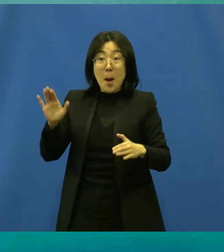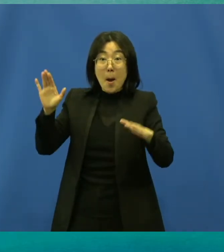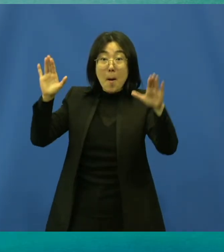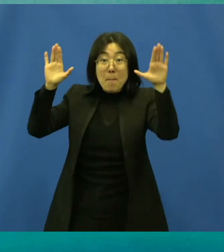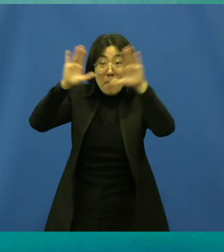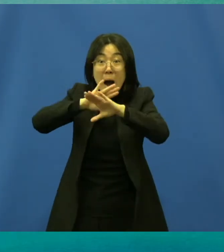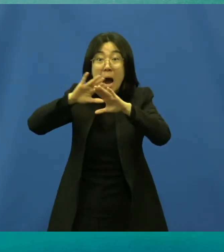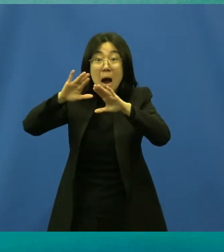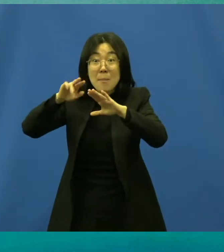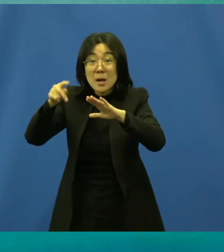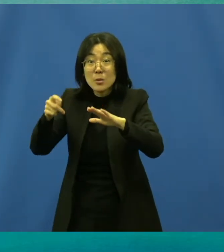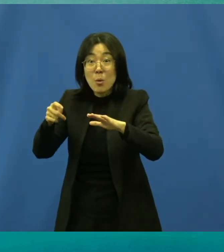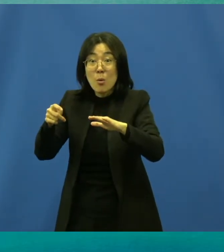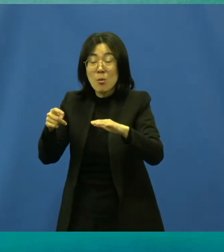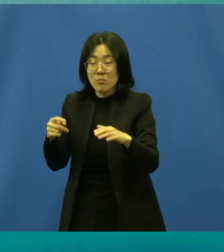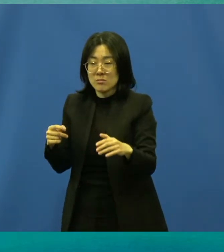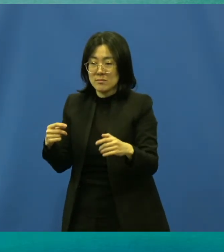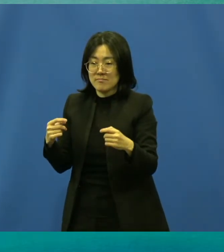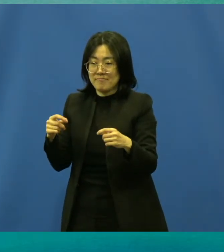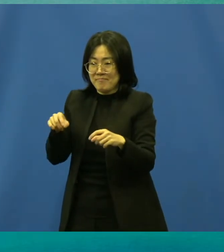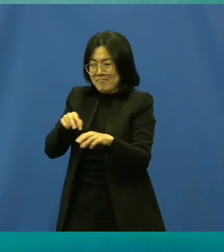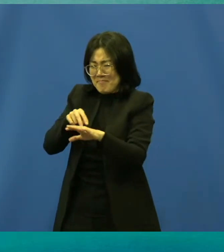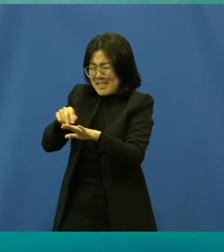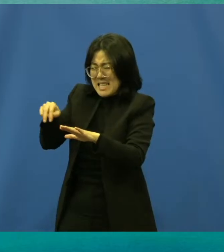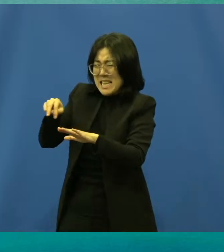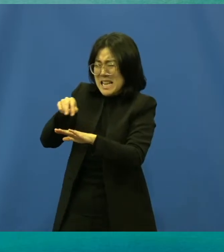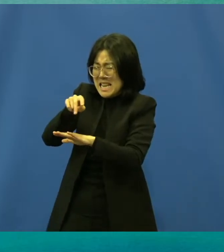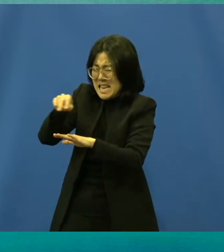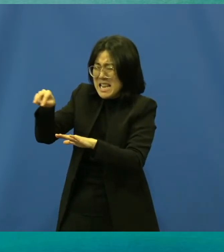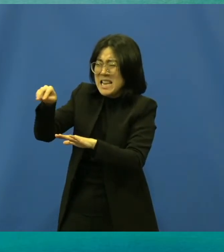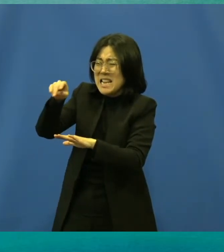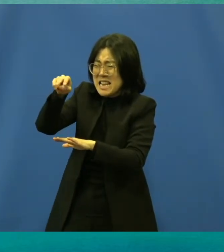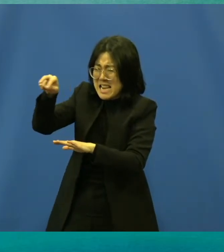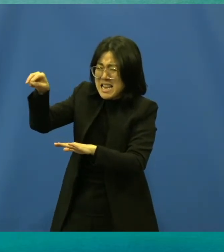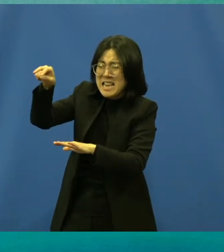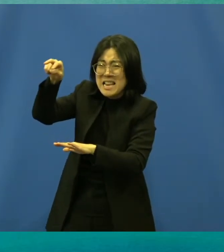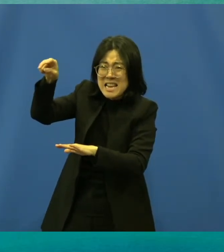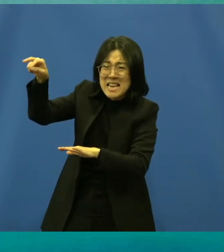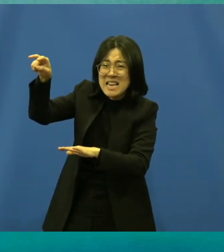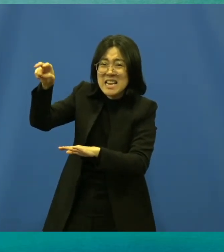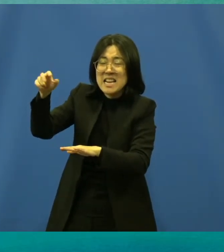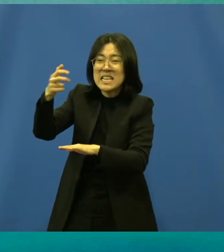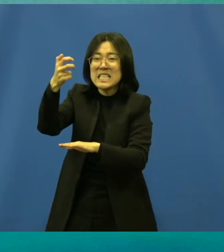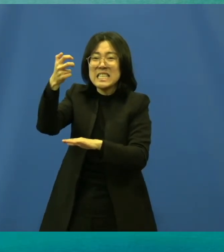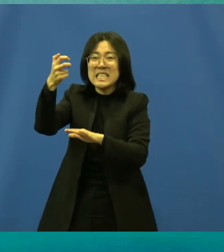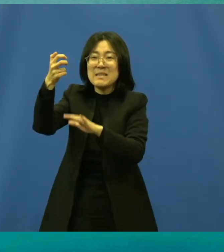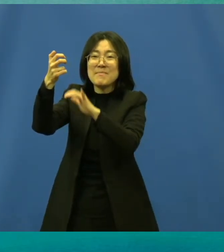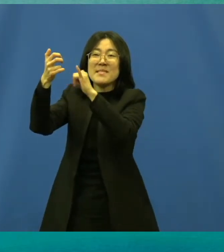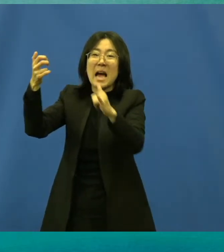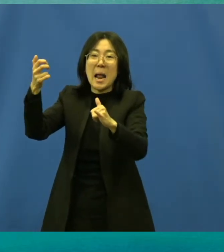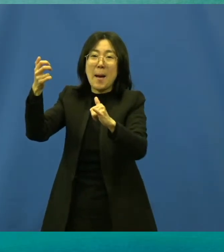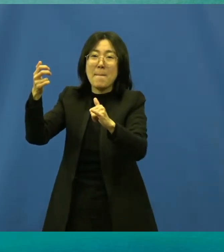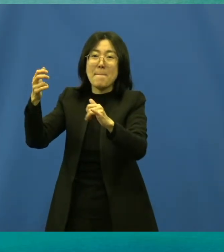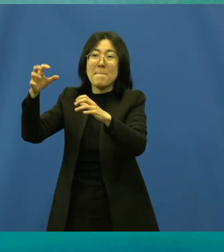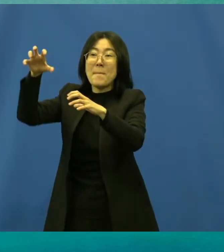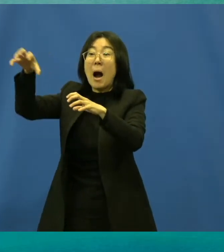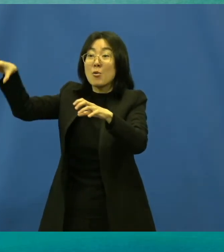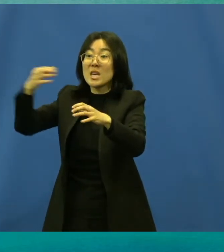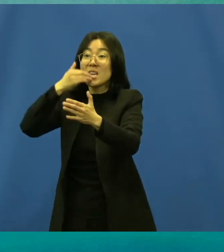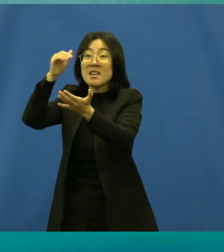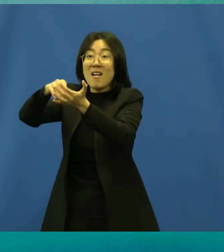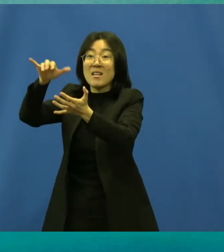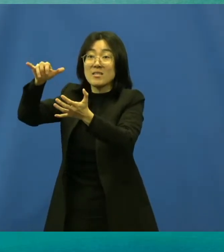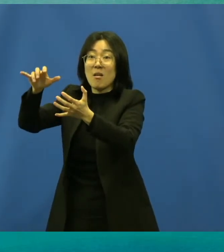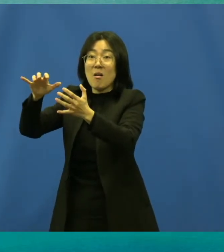켜고 그 어린 나이에 그 산을 올라가가지고 그 올라가면 70인 바위가 있습니다. 거기 올라가면 이미 기도하러 온